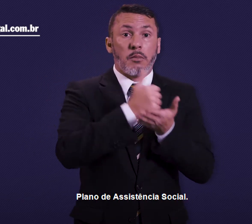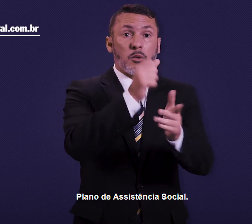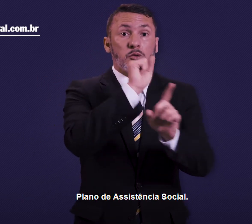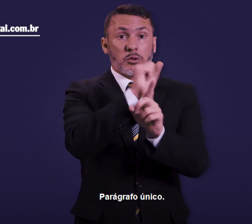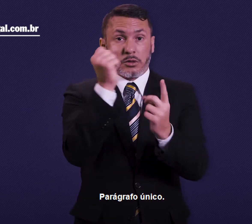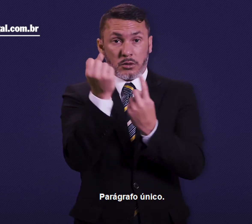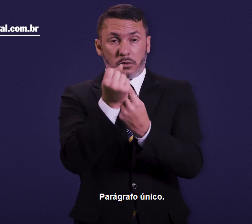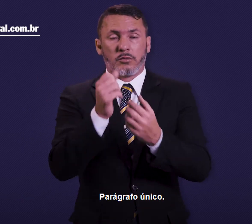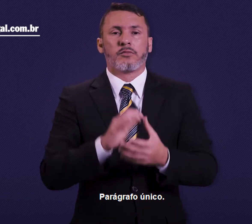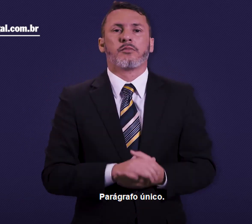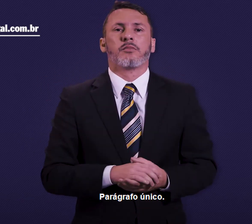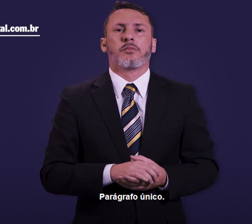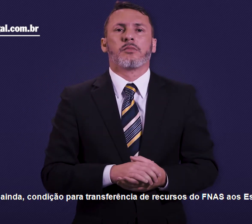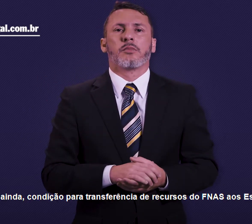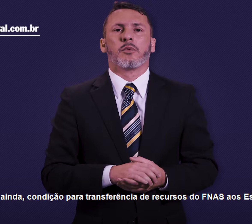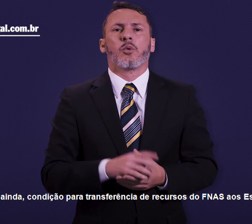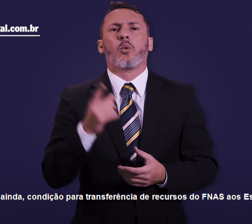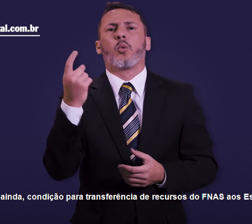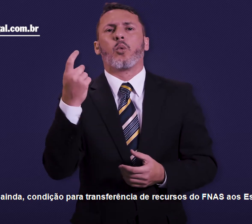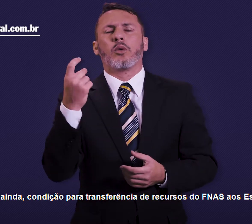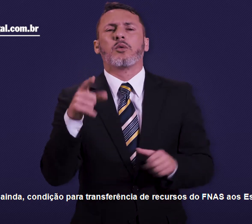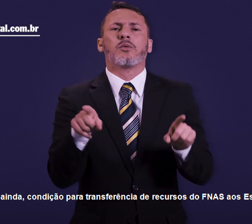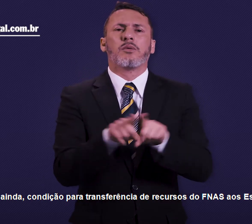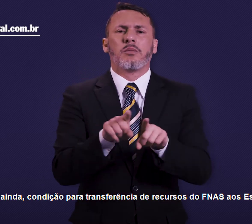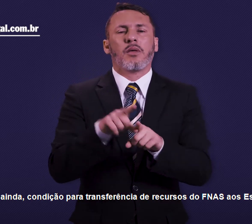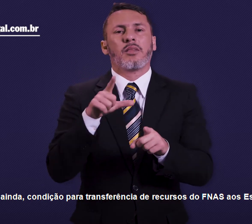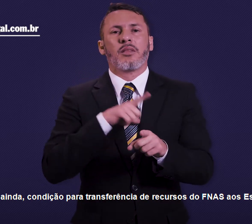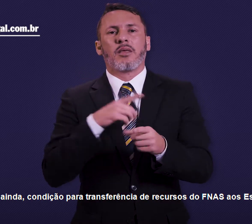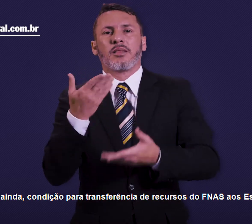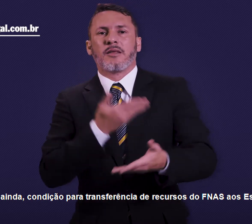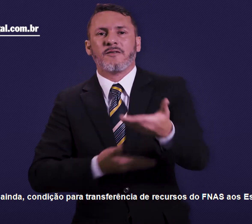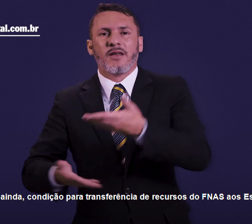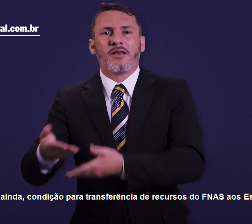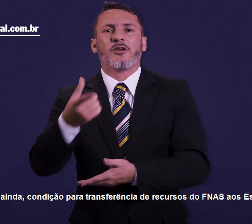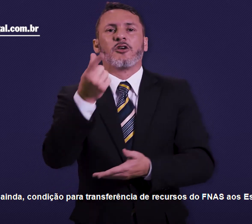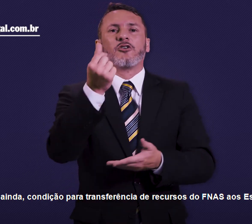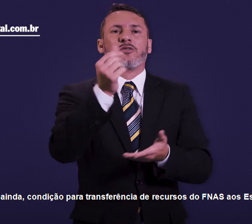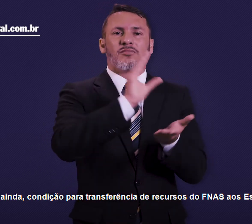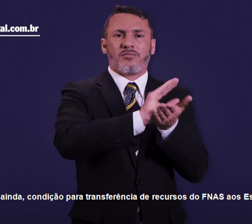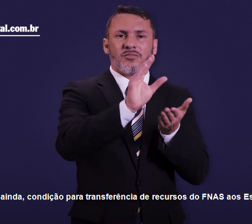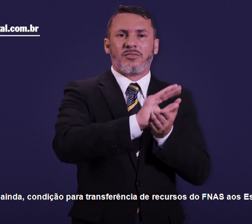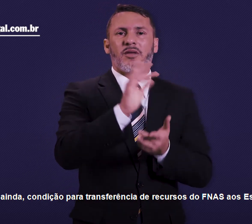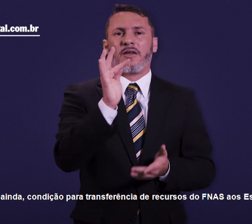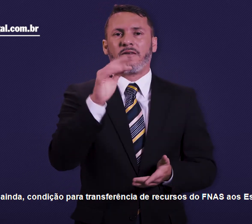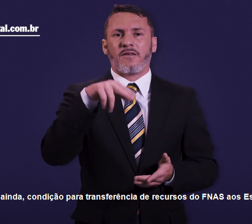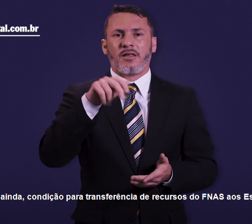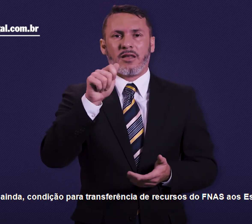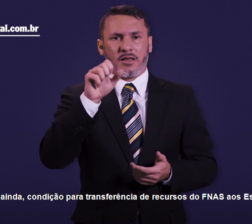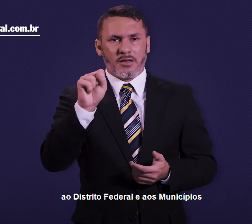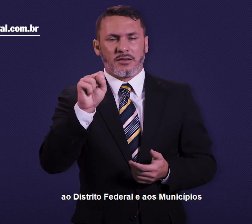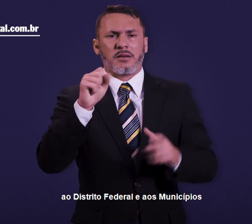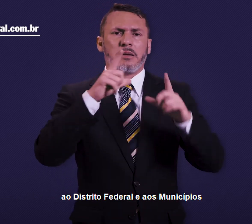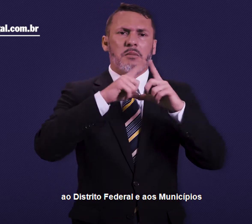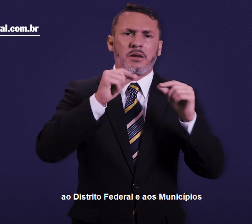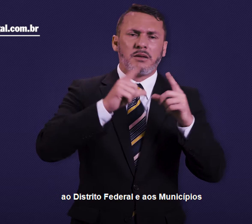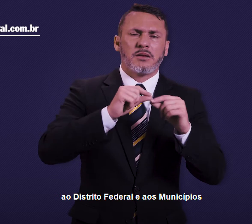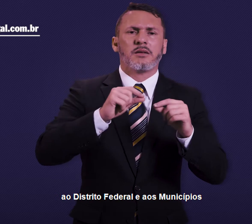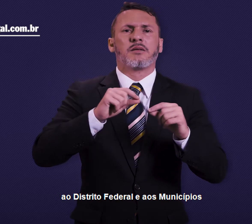Social. Parágrafo único. É ainda a condição para a transferência de recursos do FNAS aos Estados, ao Distrito Federal e